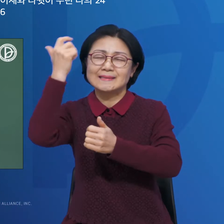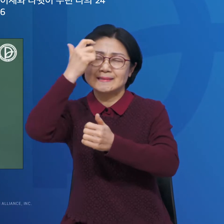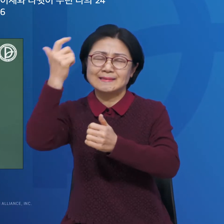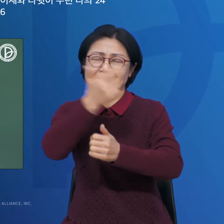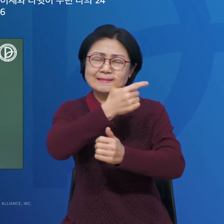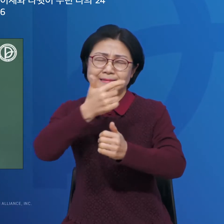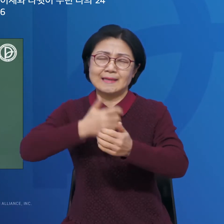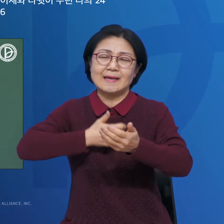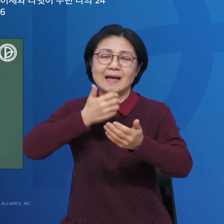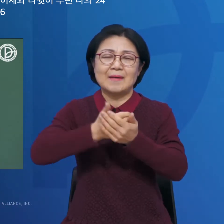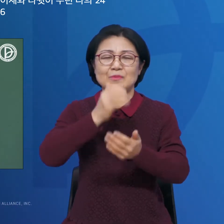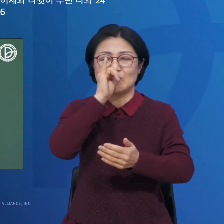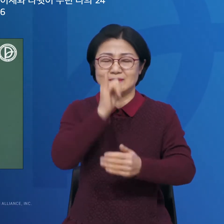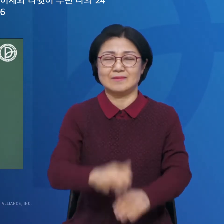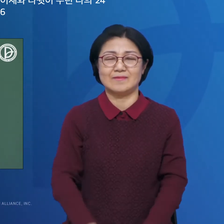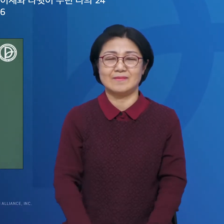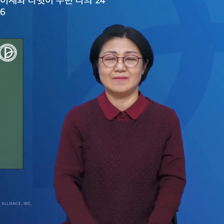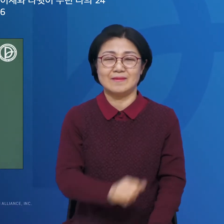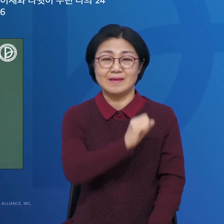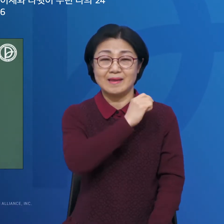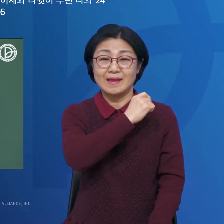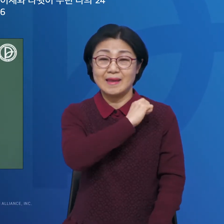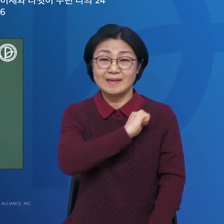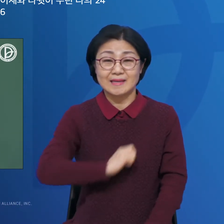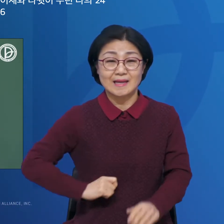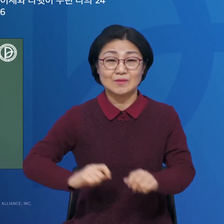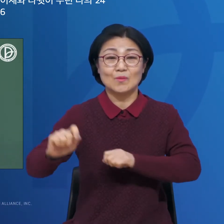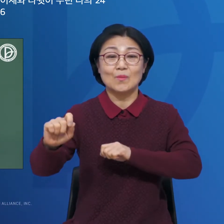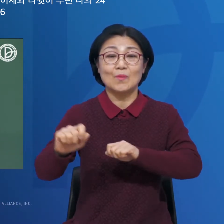사도행전 13장 기록 쭉 나오는